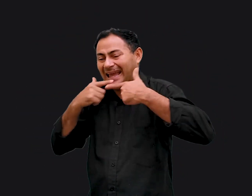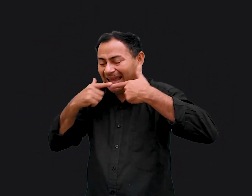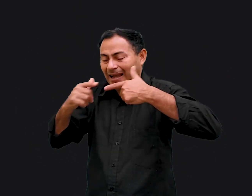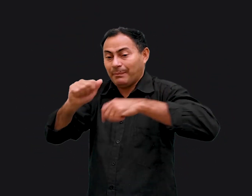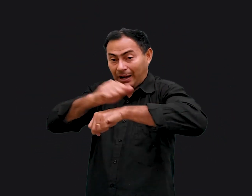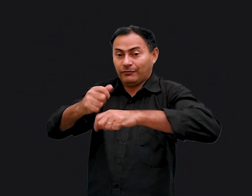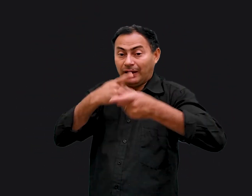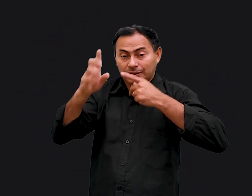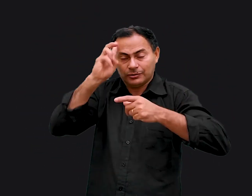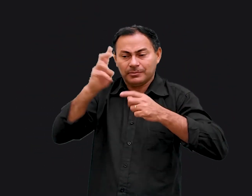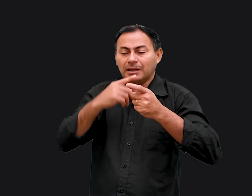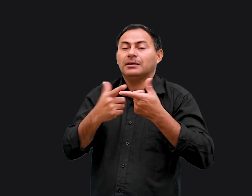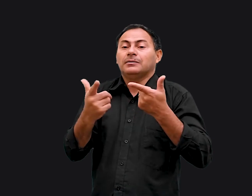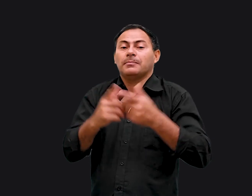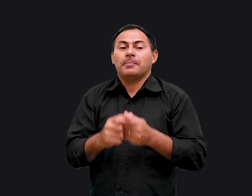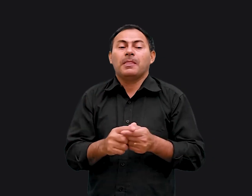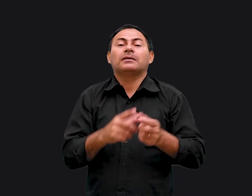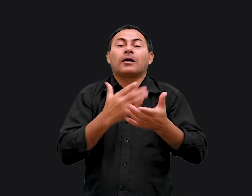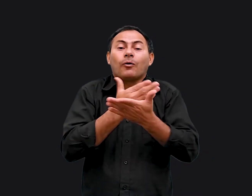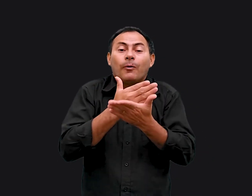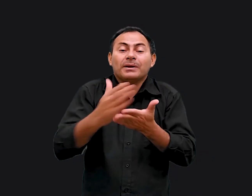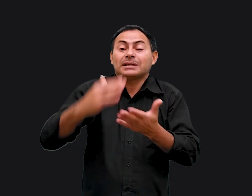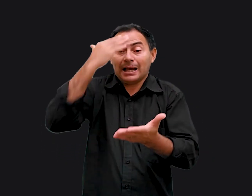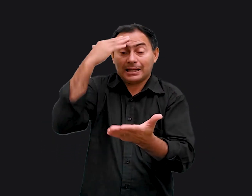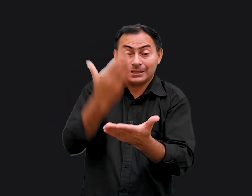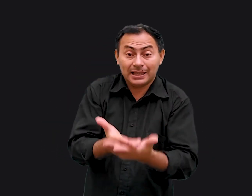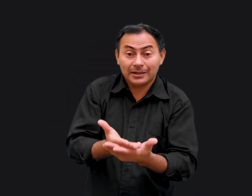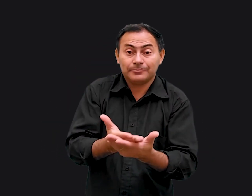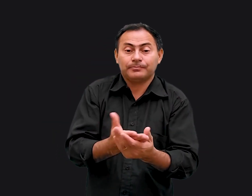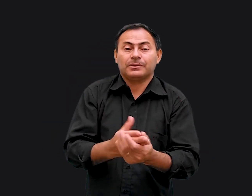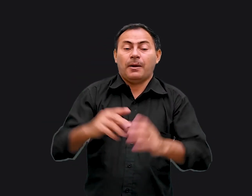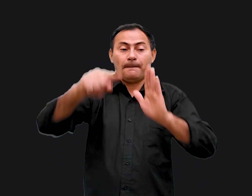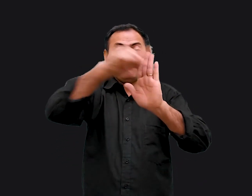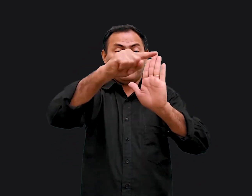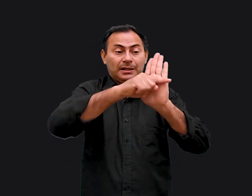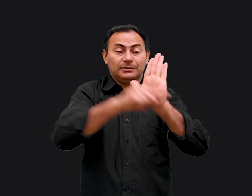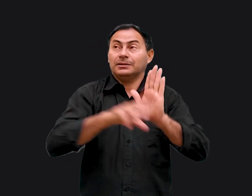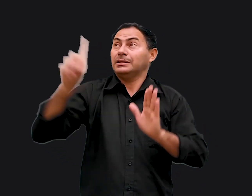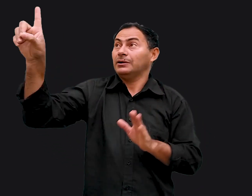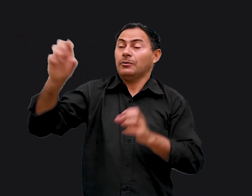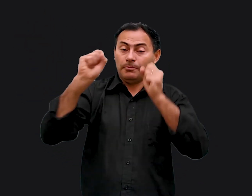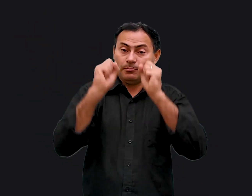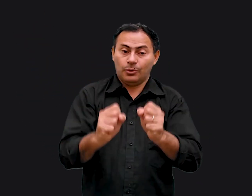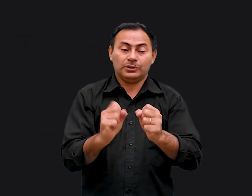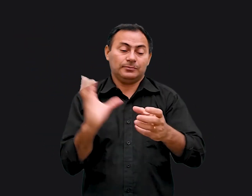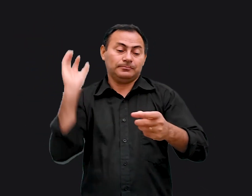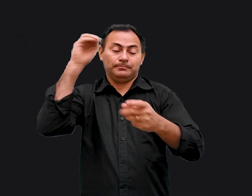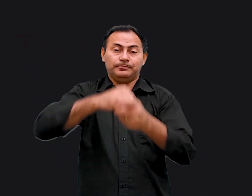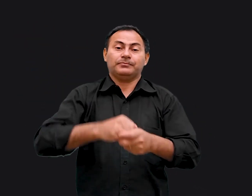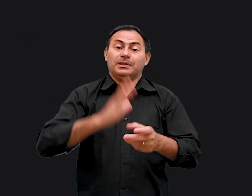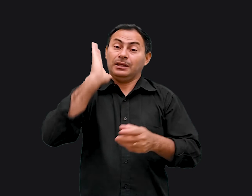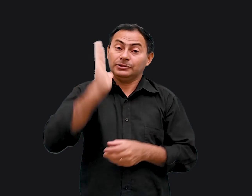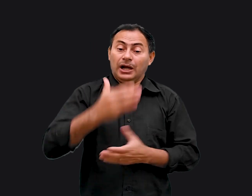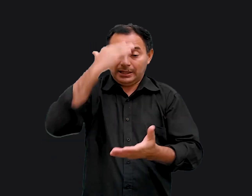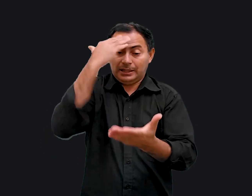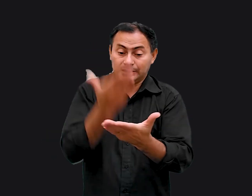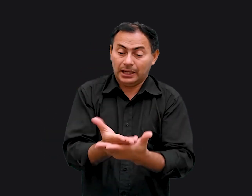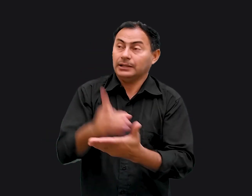na risada. Ele finalmente estava começando a acreditar que os planos de Deus poderiam incluí-lo e já acreditava que Deus